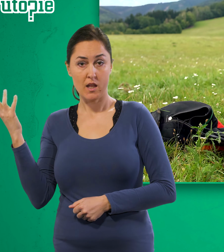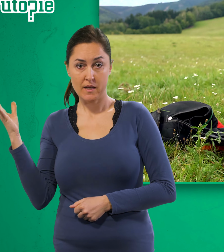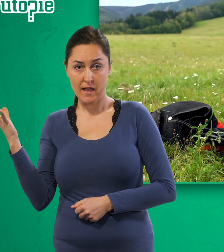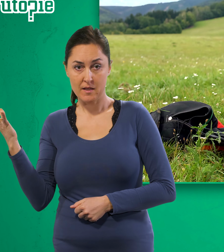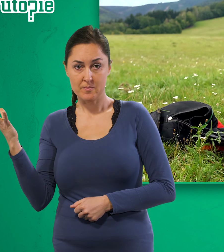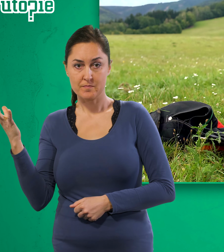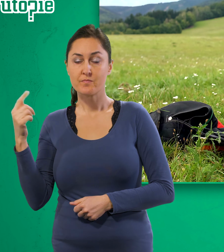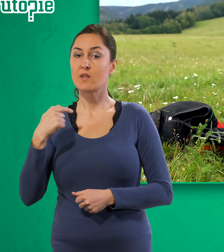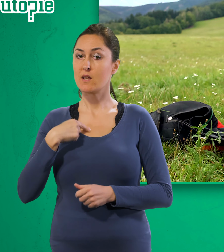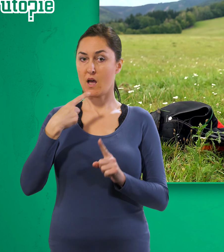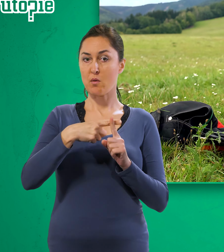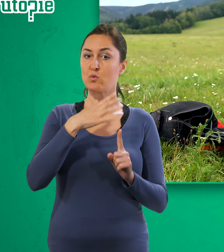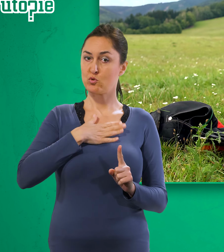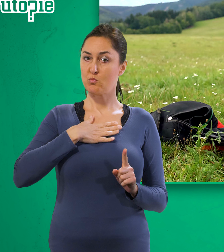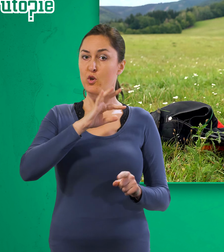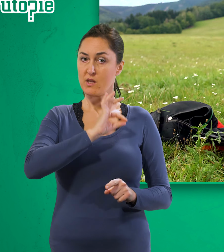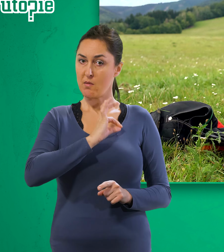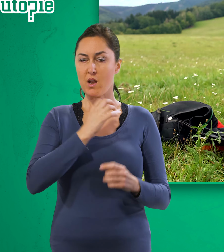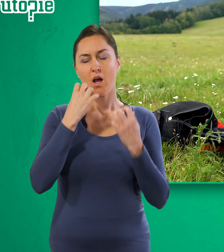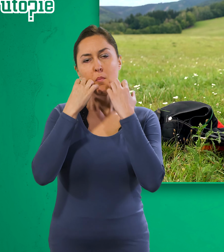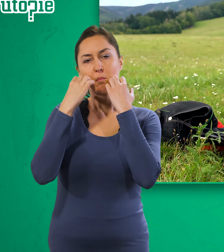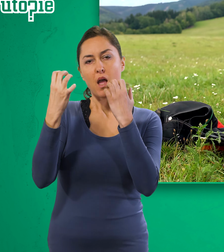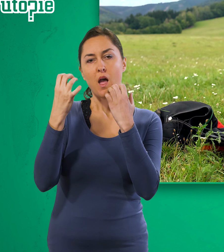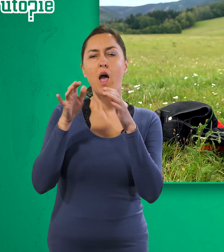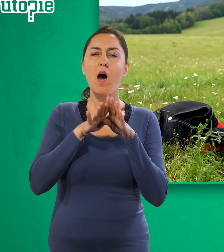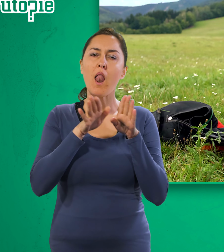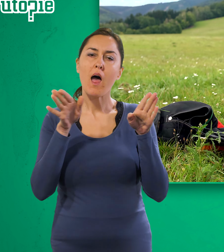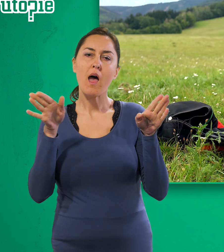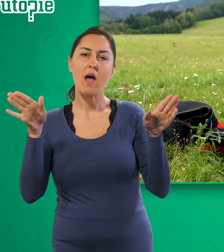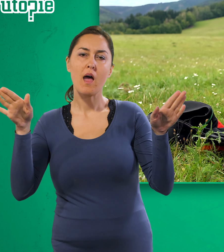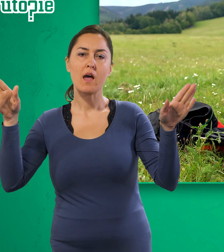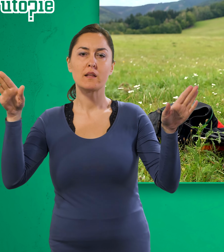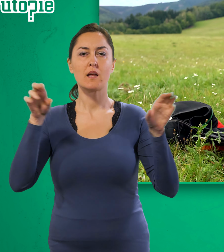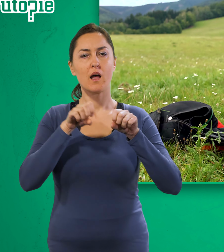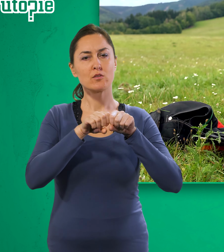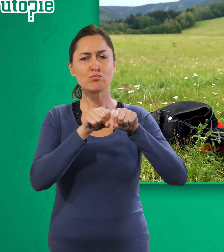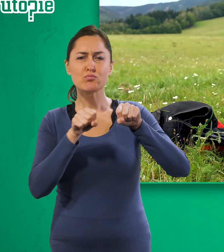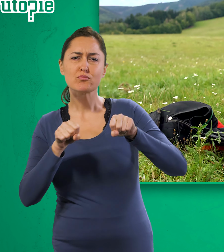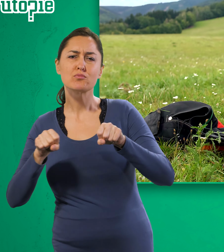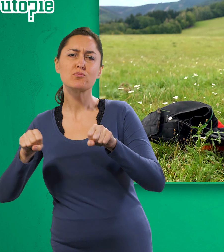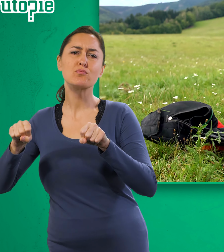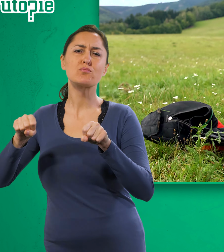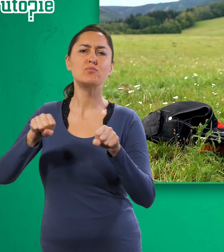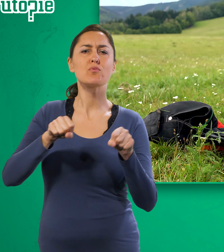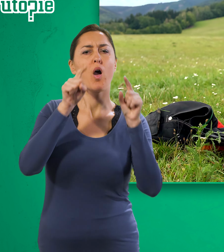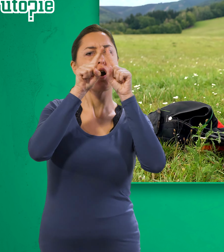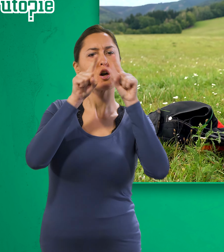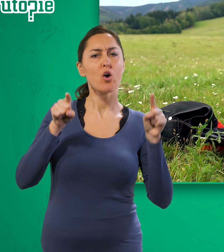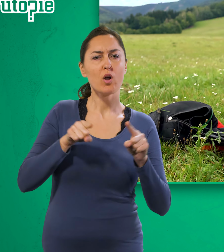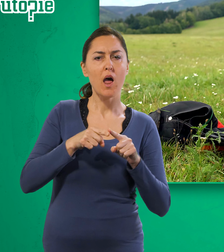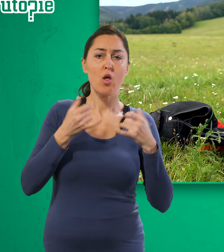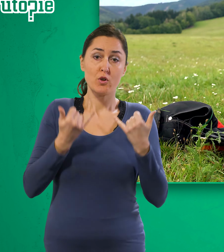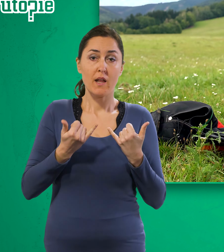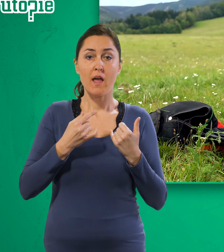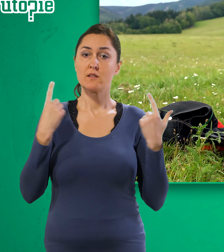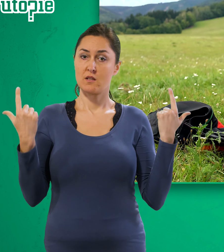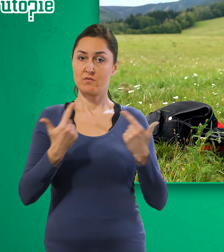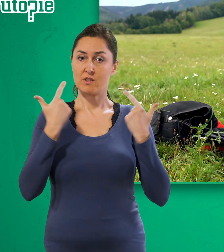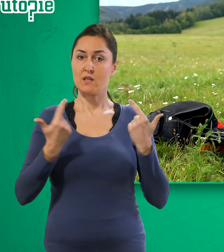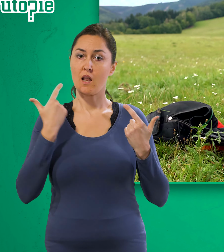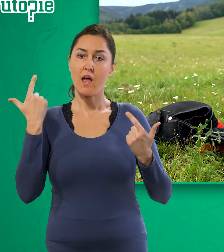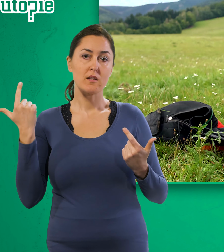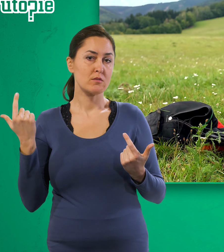který nevidíme, ale který cítíme. No a také k tomu našemu sportu potřebujeme naději, že narazíme na nějaké